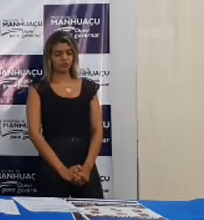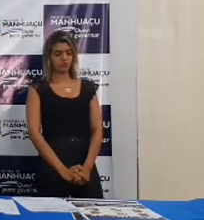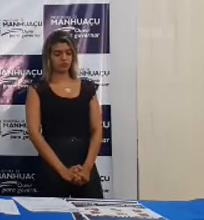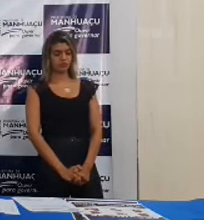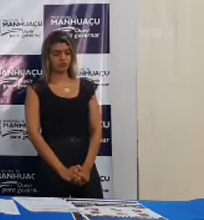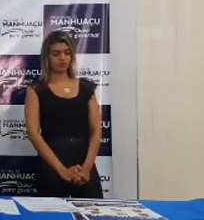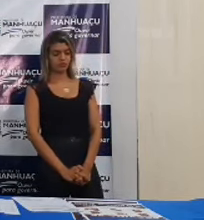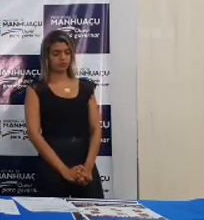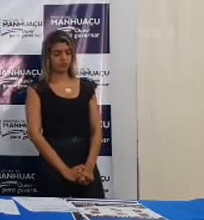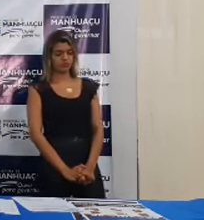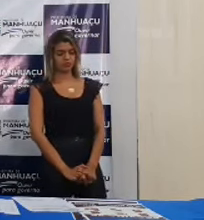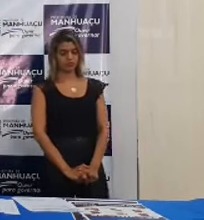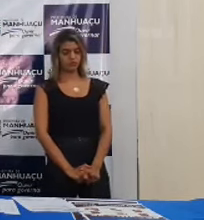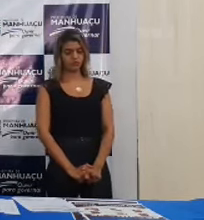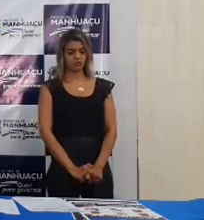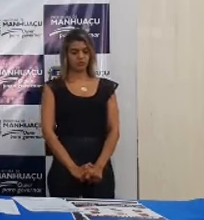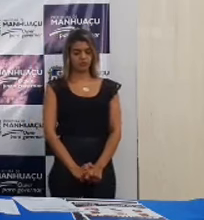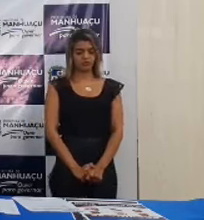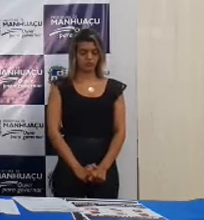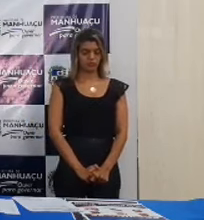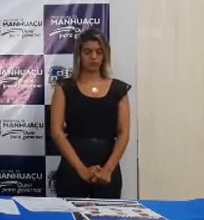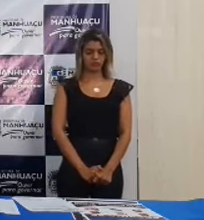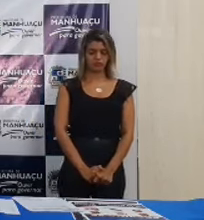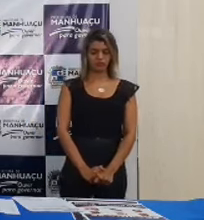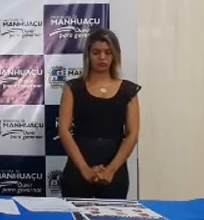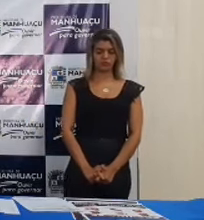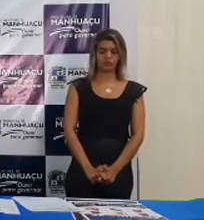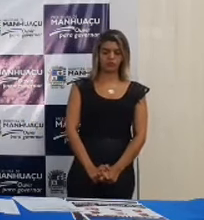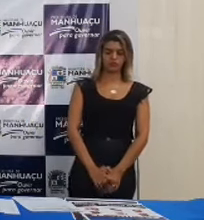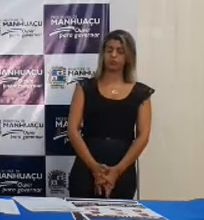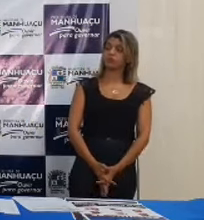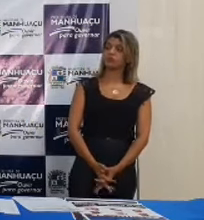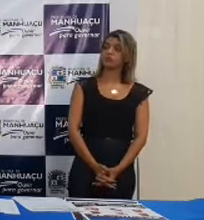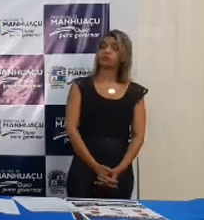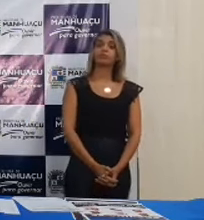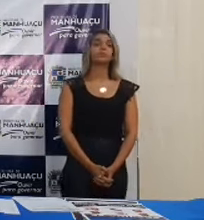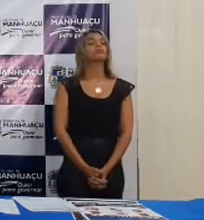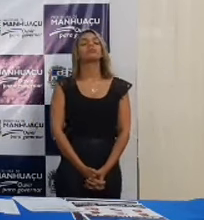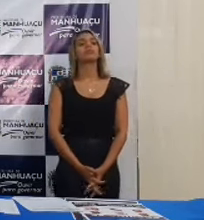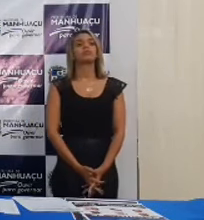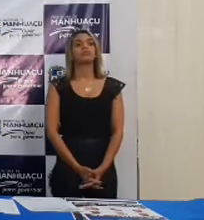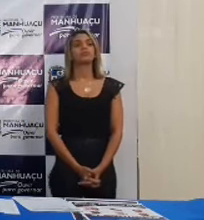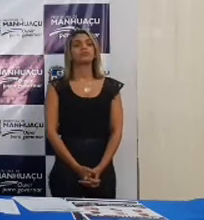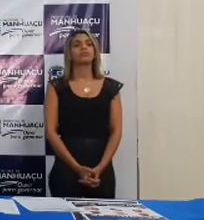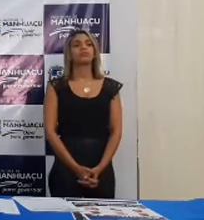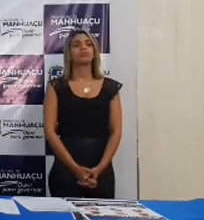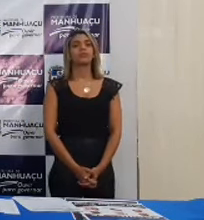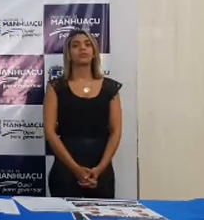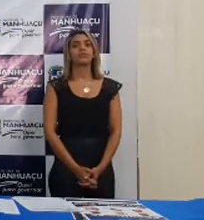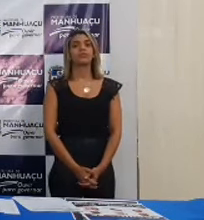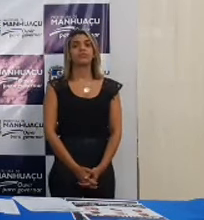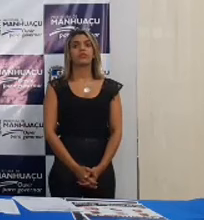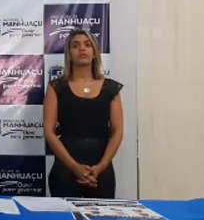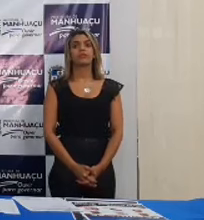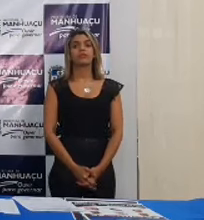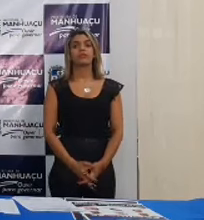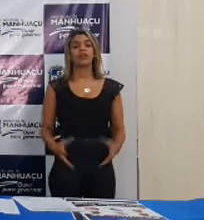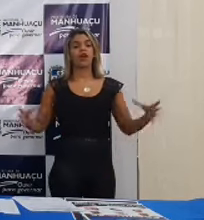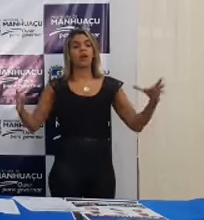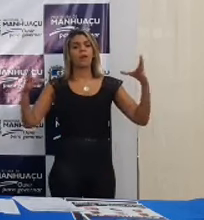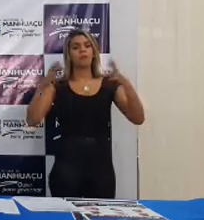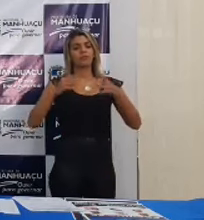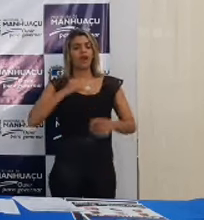ouvir essas mudanças. Minha última pergunta, a gente tem ali ao fundo a equipe de saúde que tem lidado diretamente com